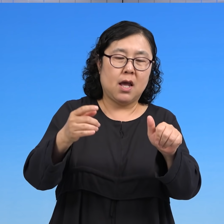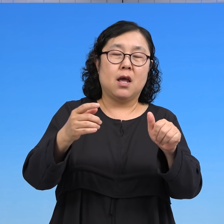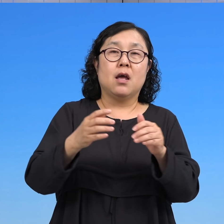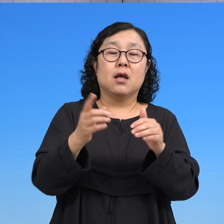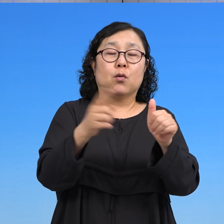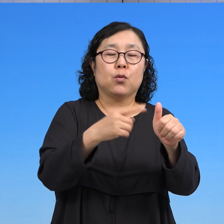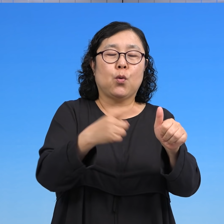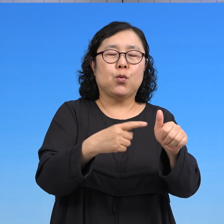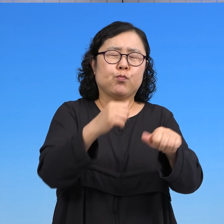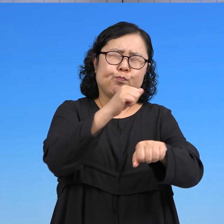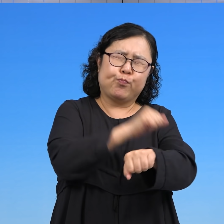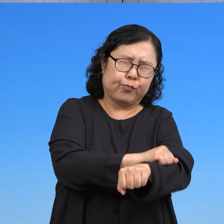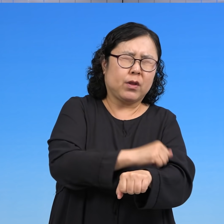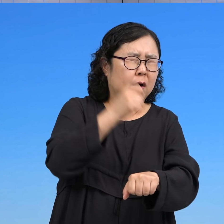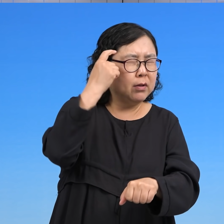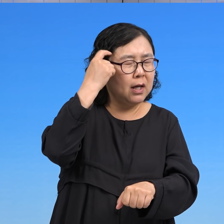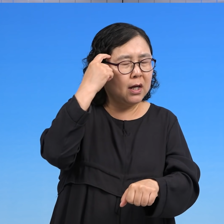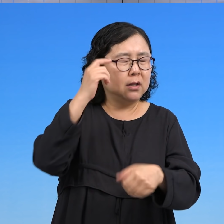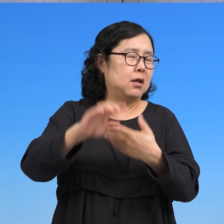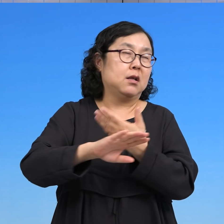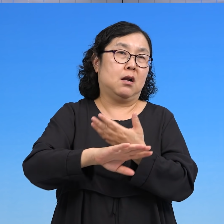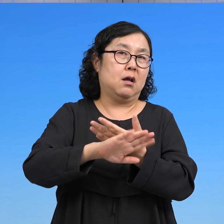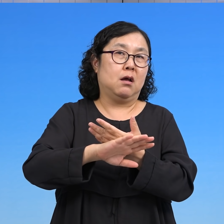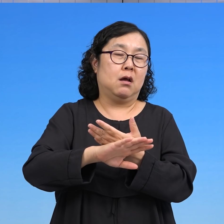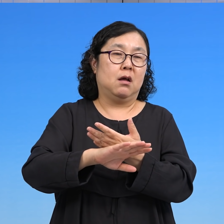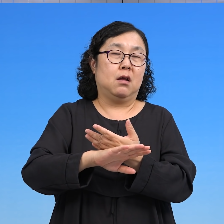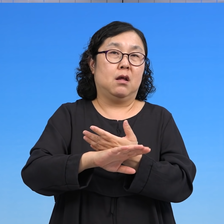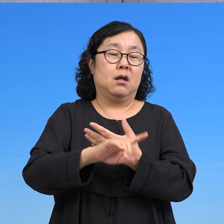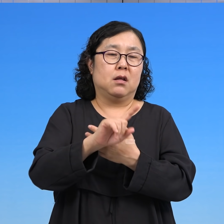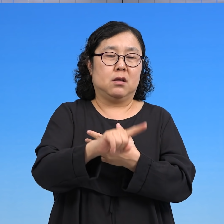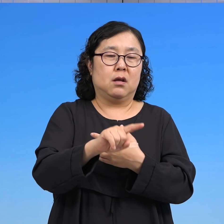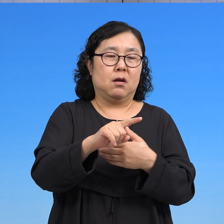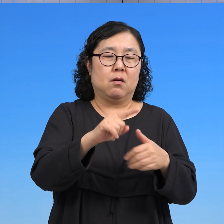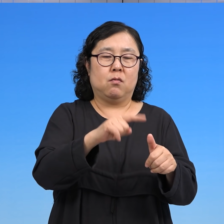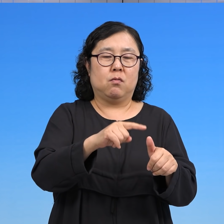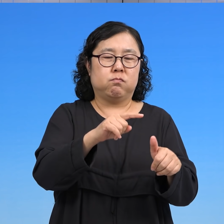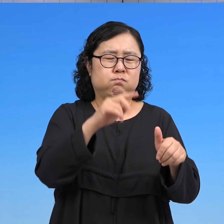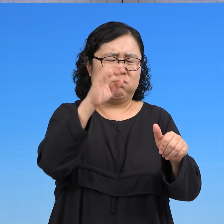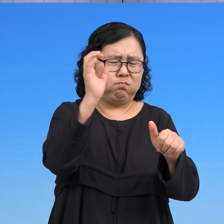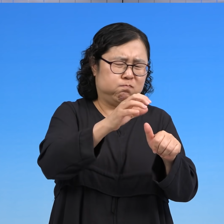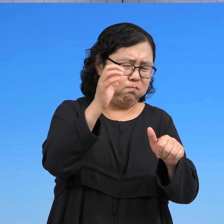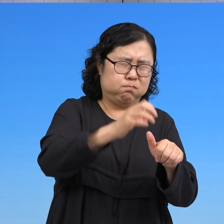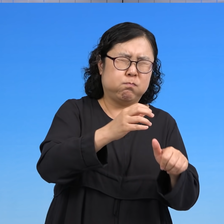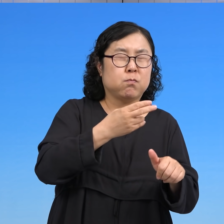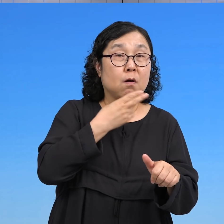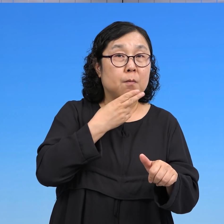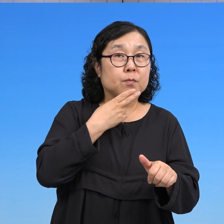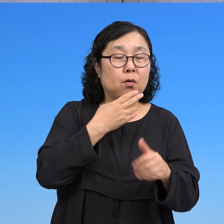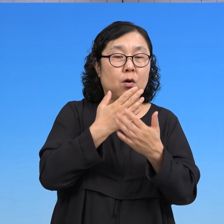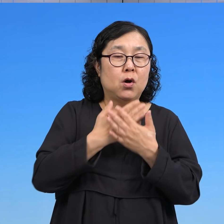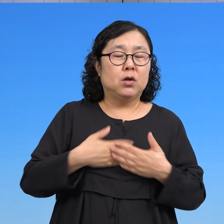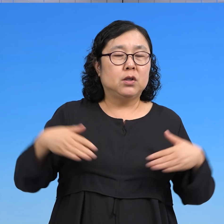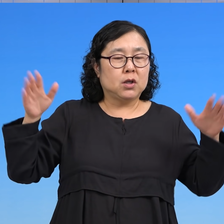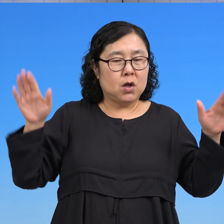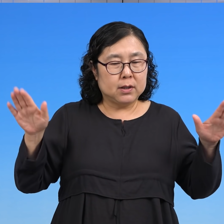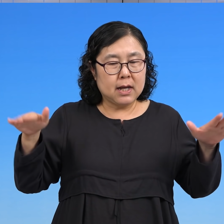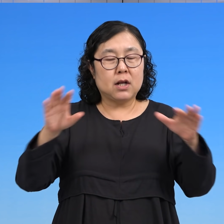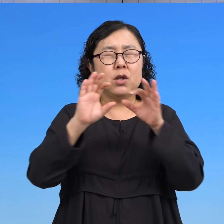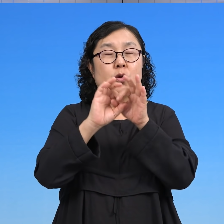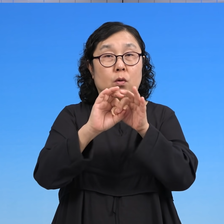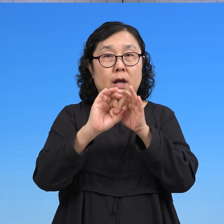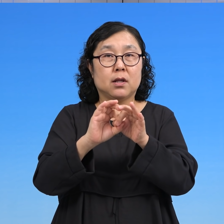그게 아닙니다. 얘가 도대체 왜 이 모양이냐는 그런 말씀 없으시고 그냥 천사를 통해